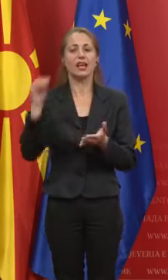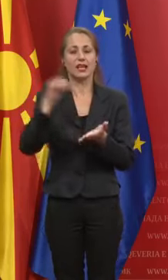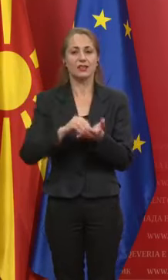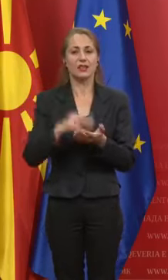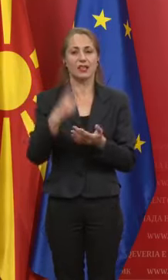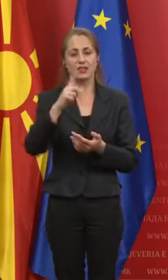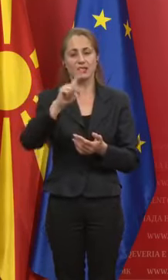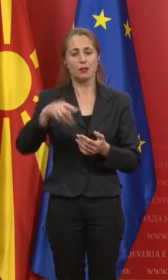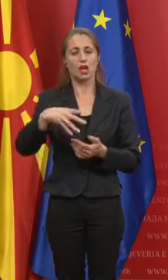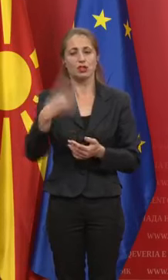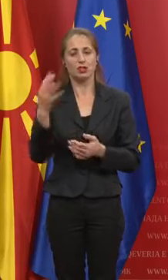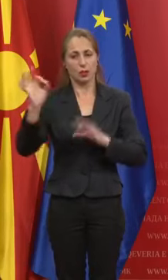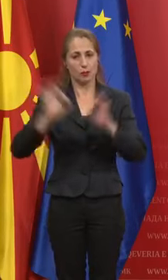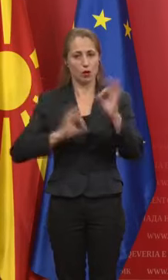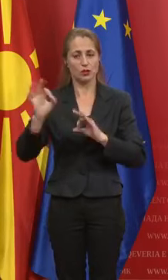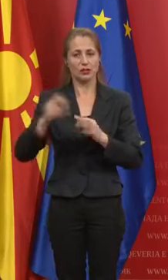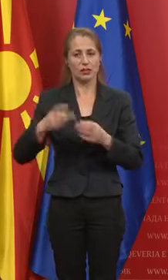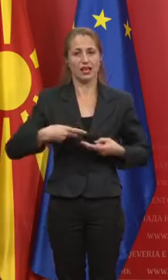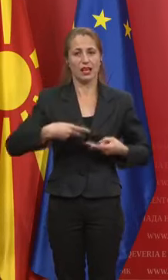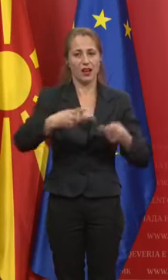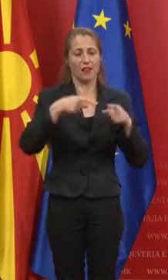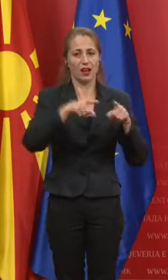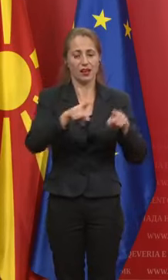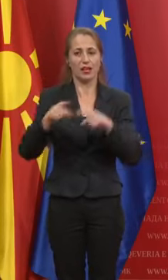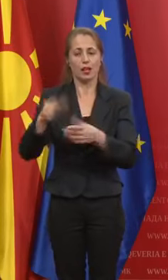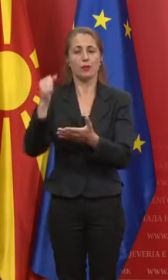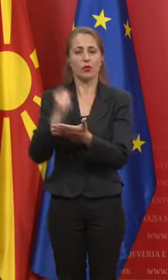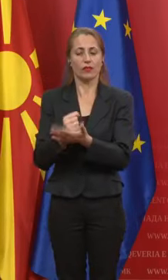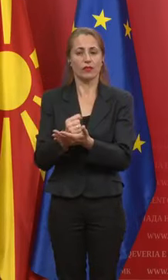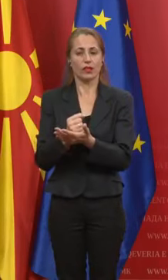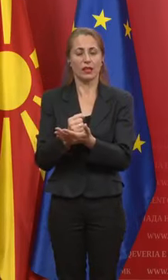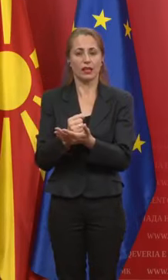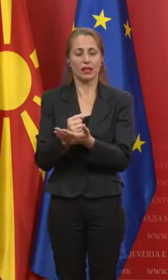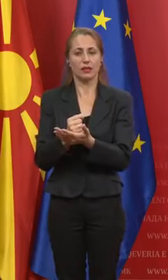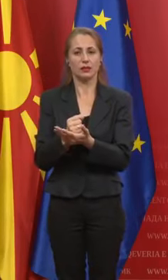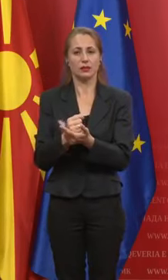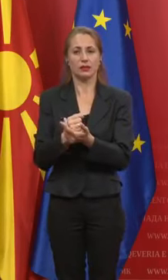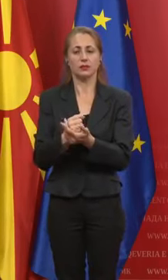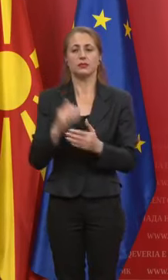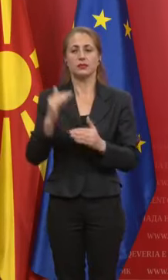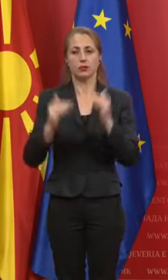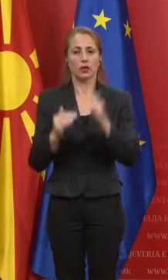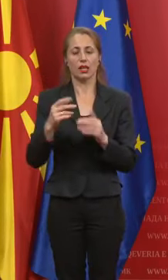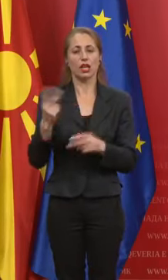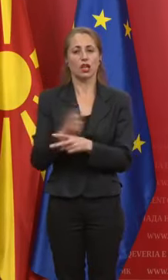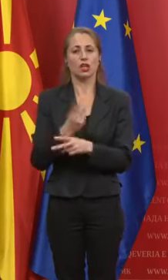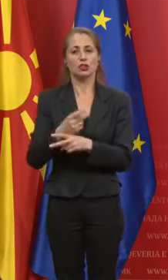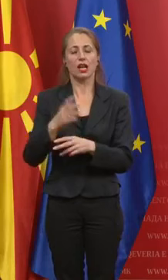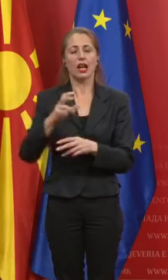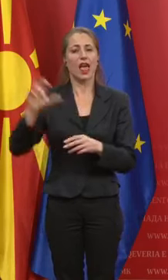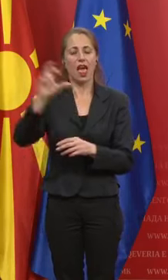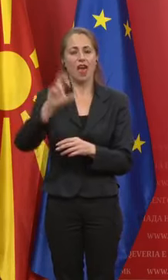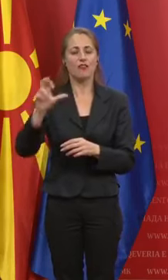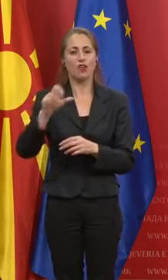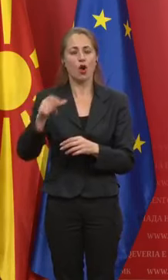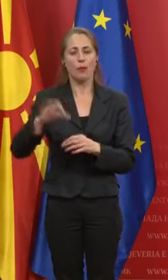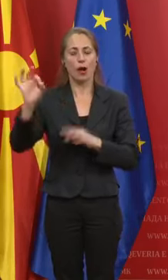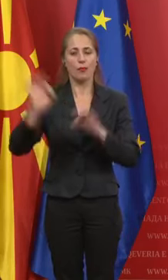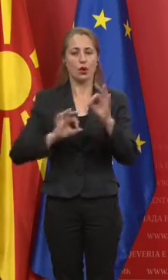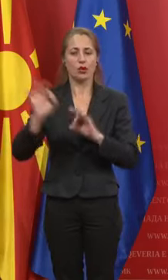регистрираме 2,4% хоспитализирани од потврдени. Споредено со земјите во Европа, процентот